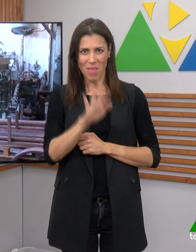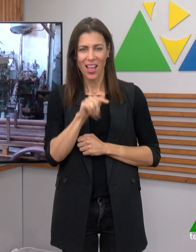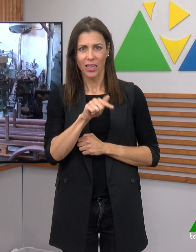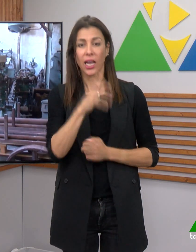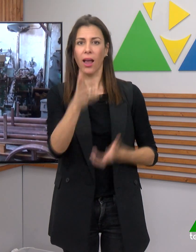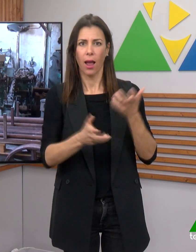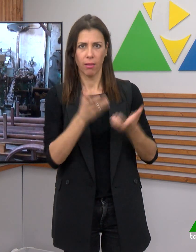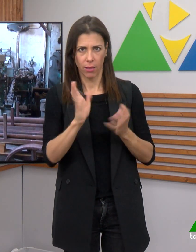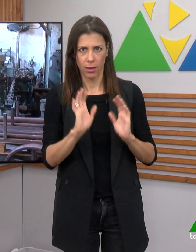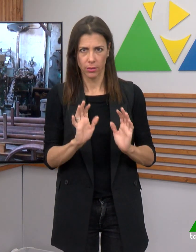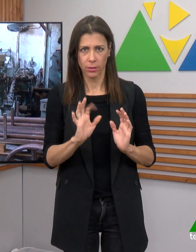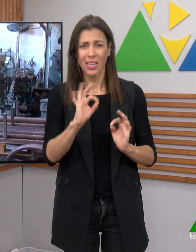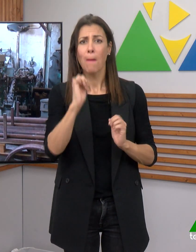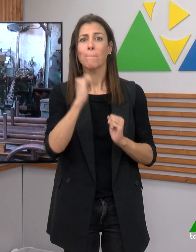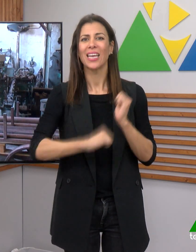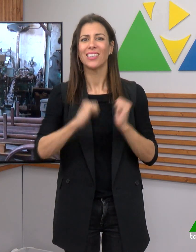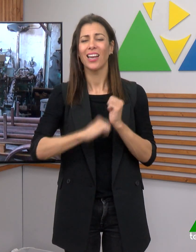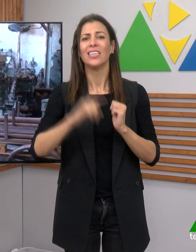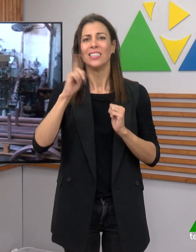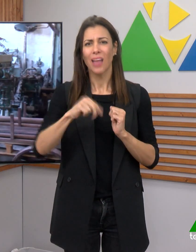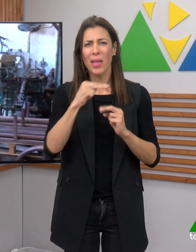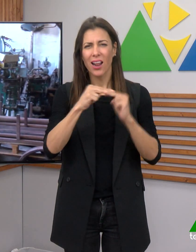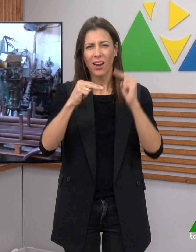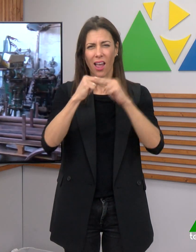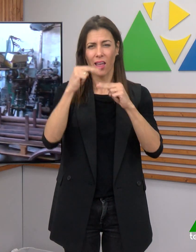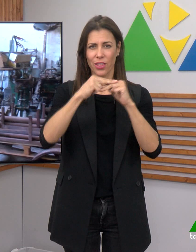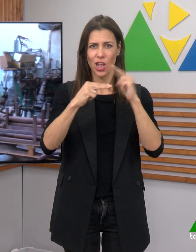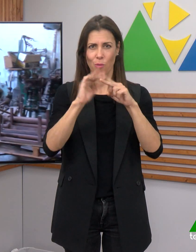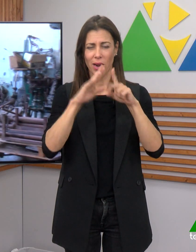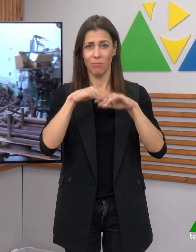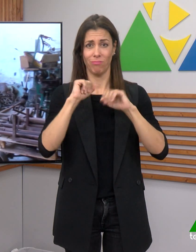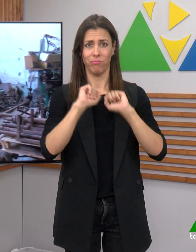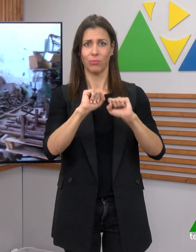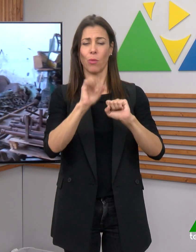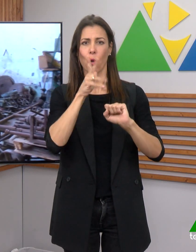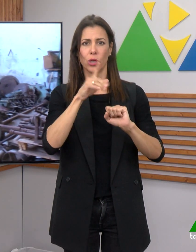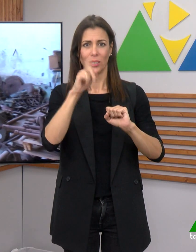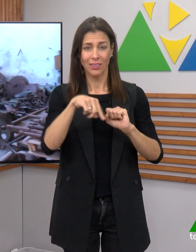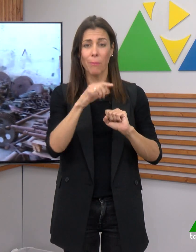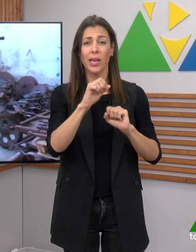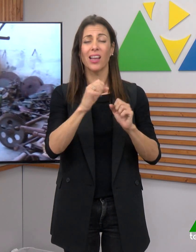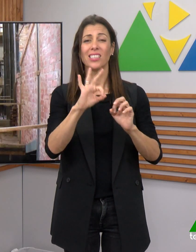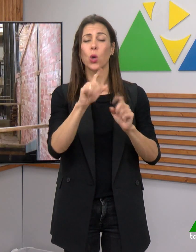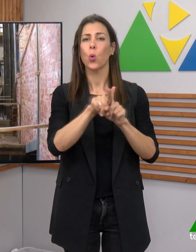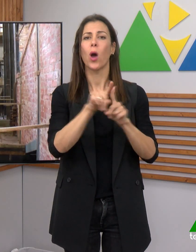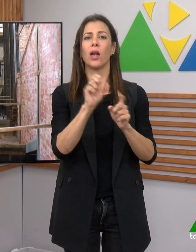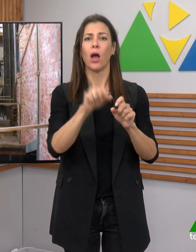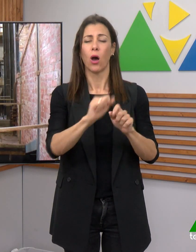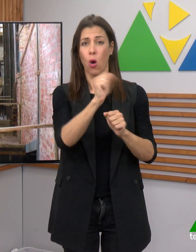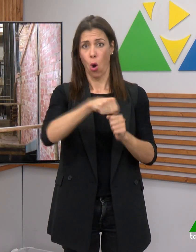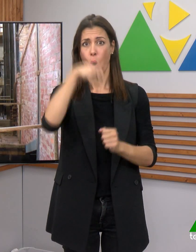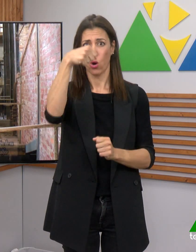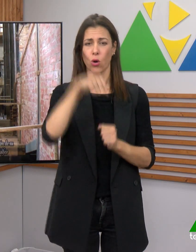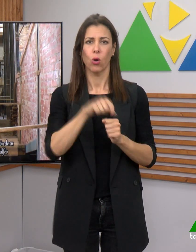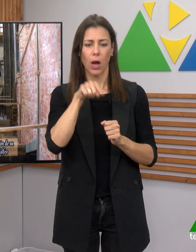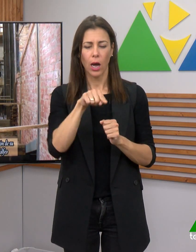Calderas son de metálicas y de ladrillo refractario, ¿no? Como es lógico, las bocas de horno estarían aquí abajo, esas serían las bocas de horno, por ahí